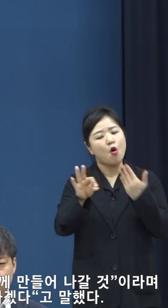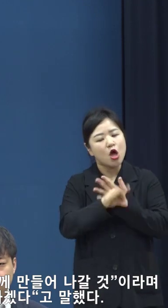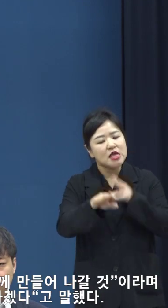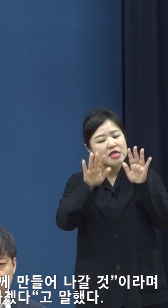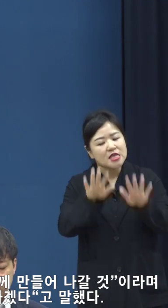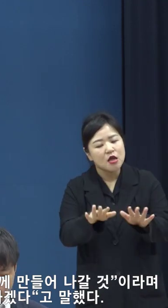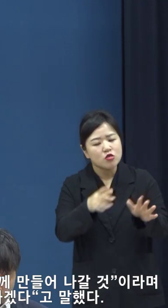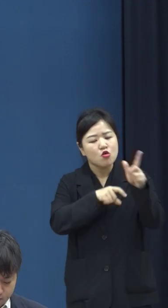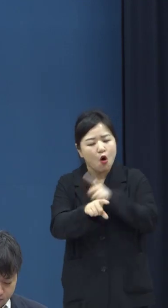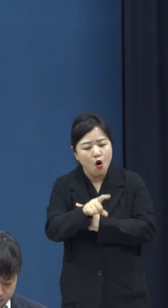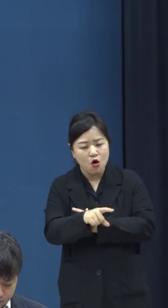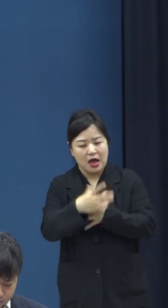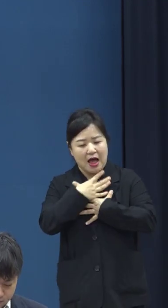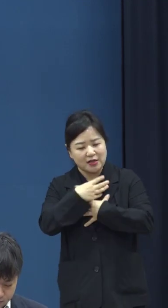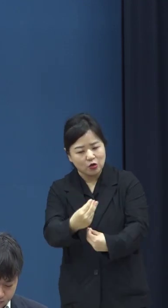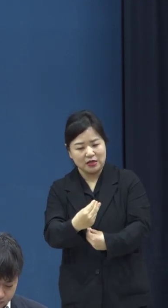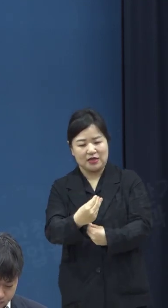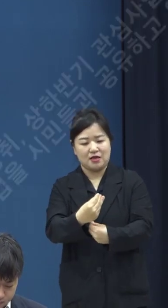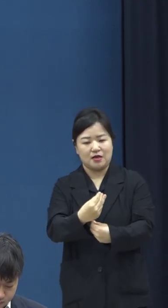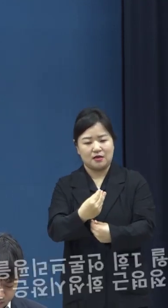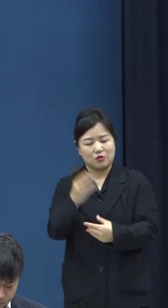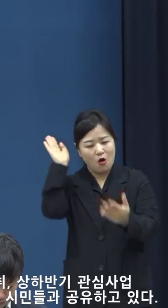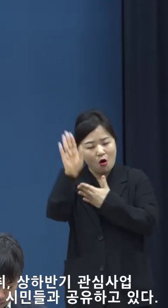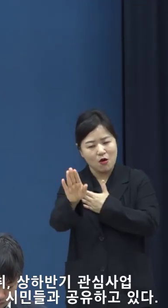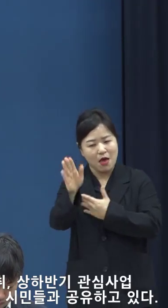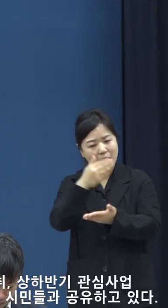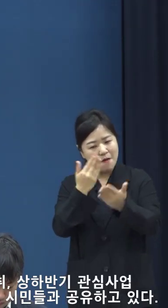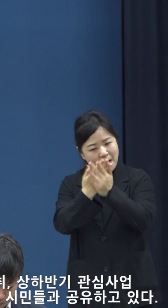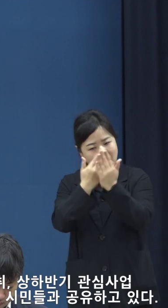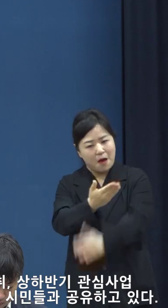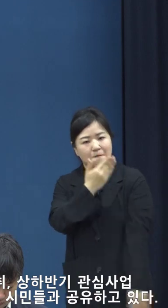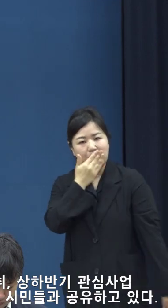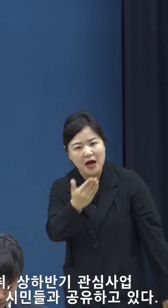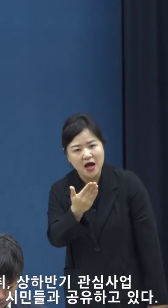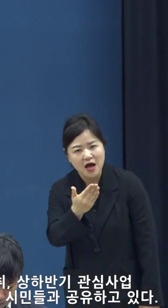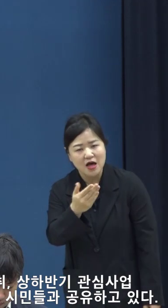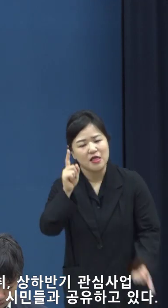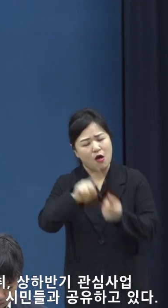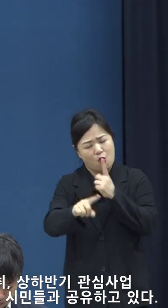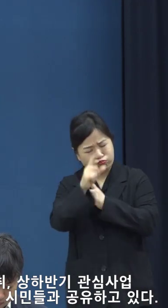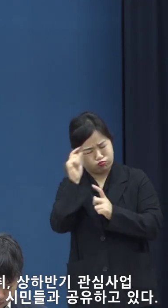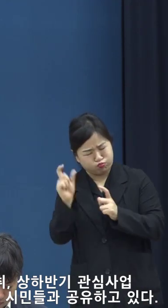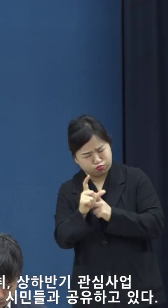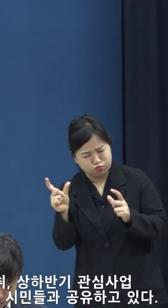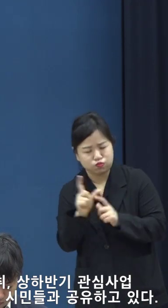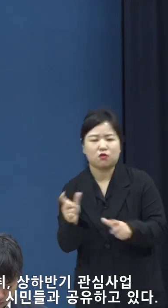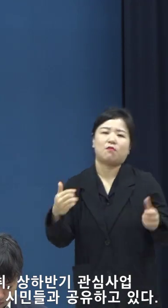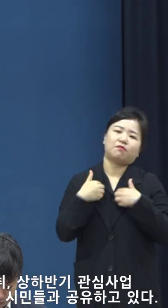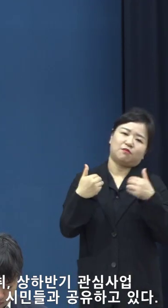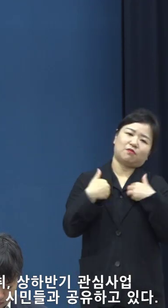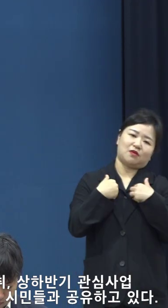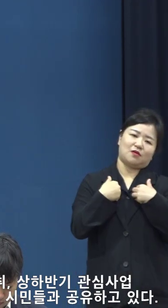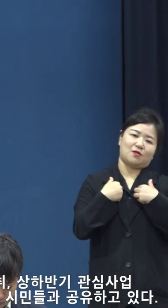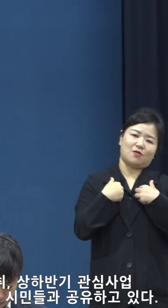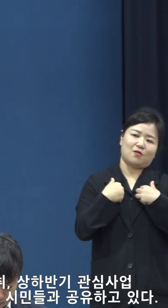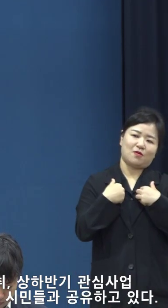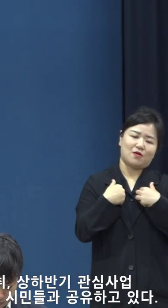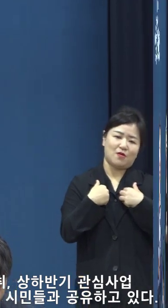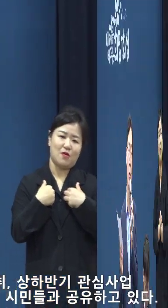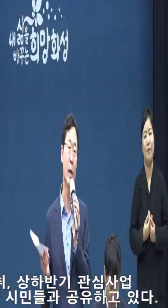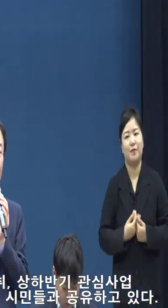어떻게 안정적으로 화성을 미래를 그려갈 수 있을까, 발전할 수 있을까에 대한 고민이 상당히 많은 기간이 이